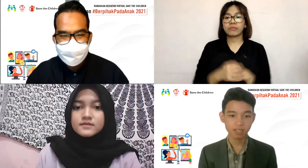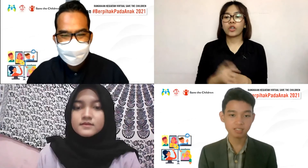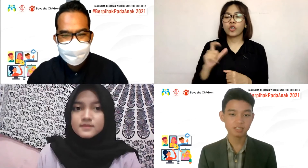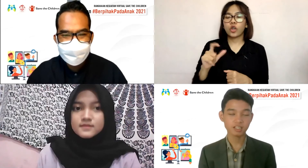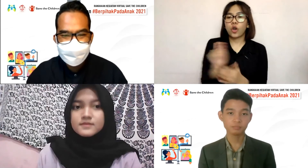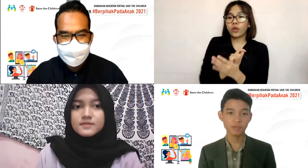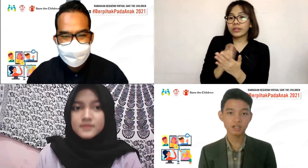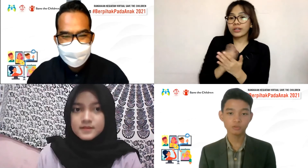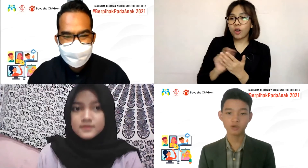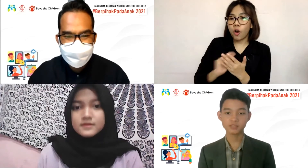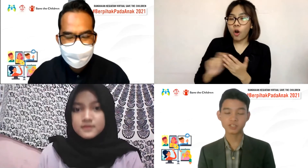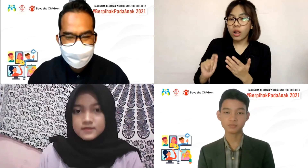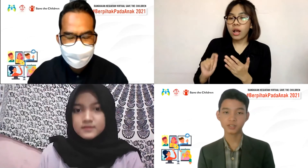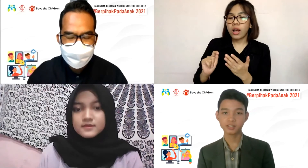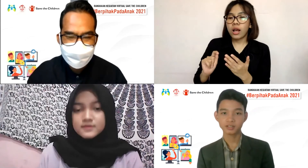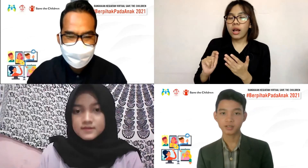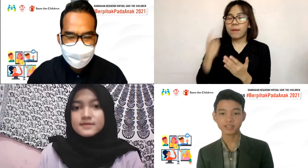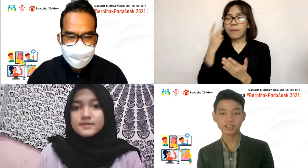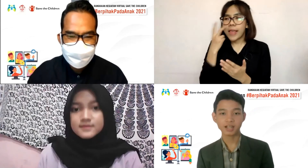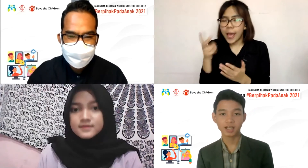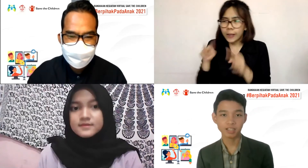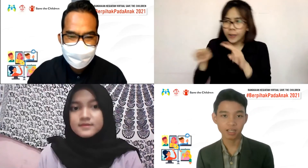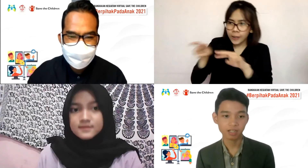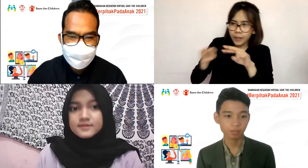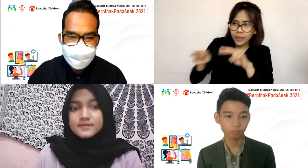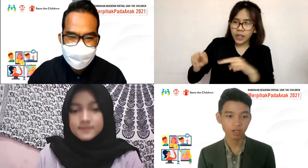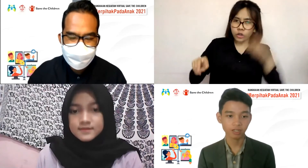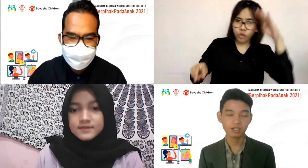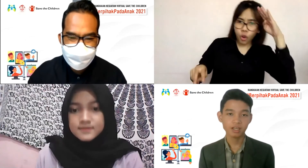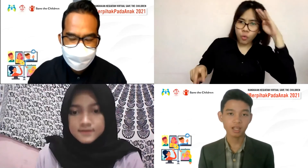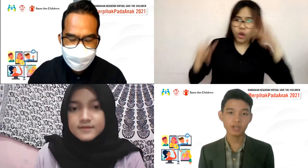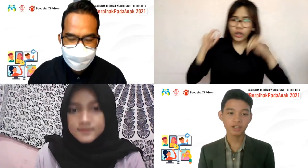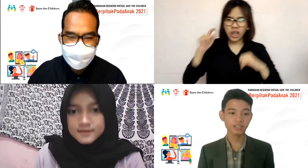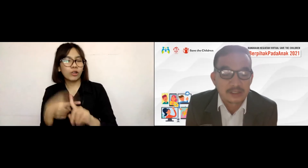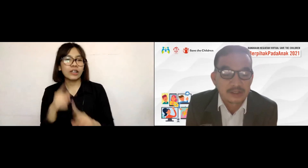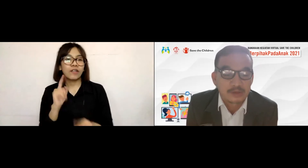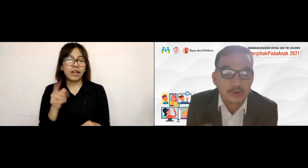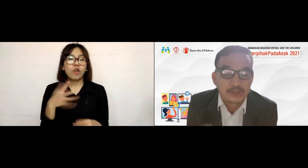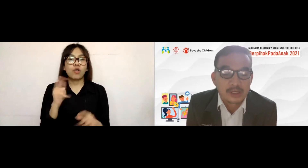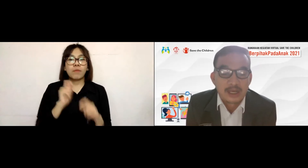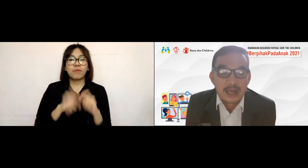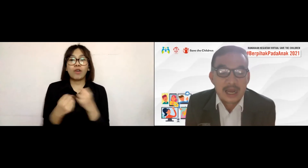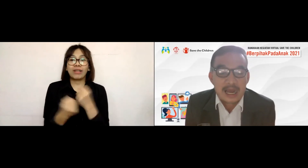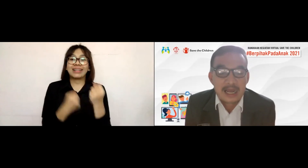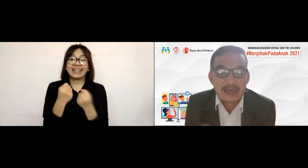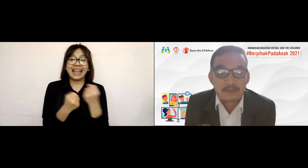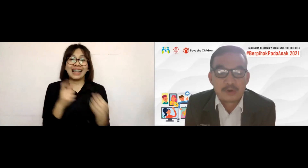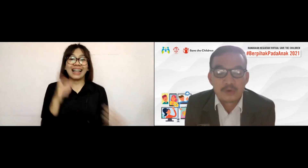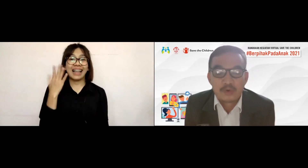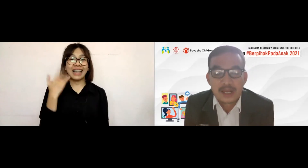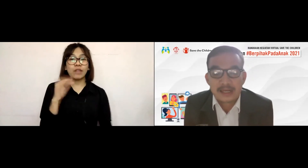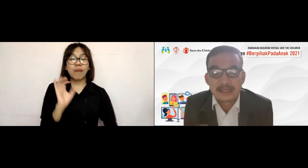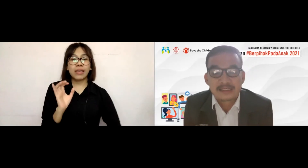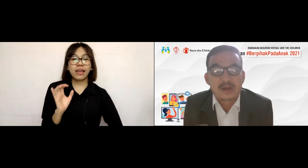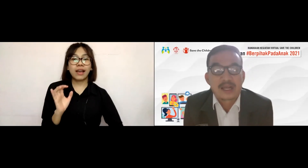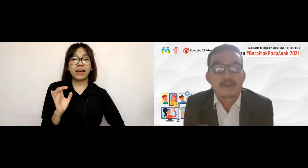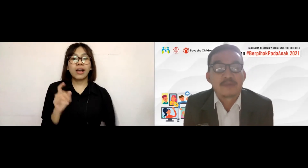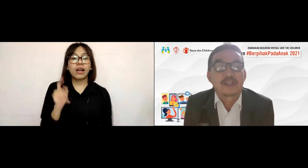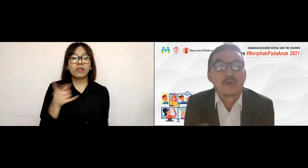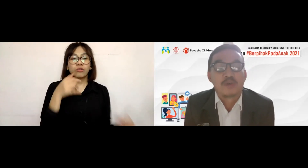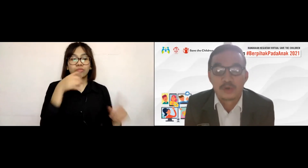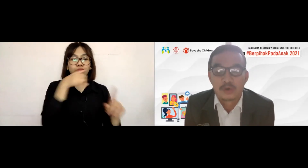peserta didik, yang juga mencakup prinsip kesetaraan gender. Terus yang kedua ada aspek-aspek seperti aspek sosial gitu, yang